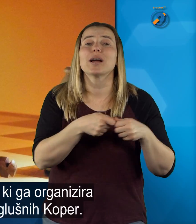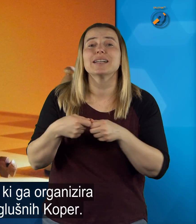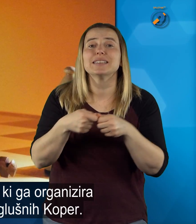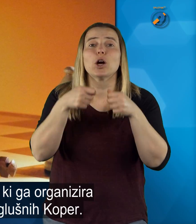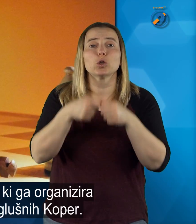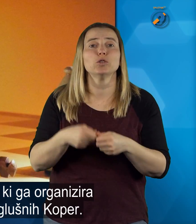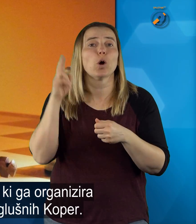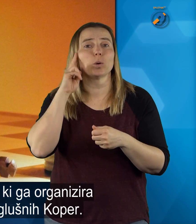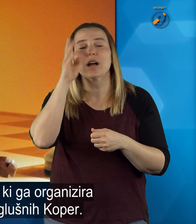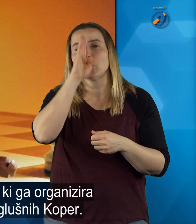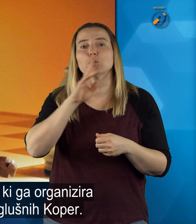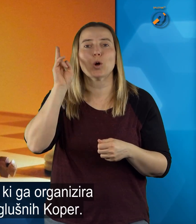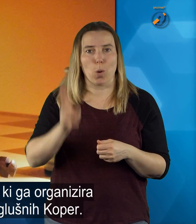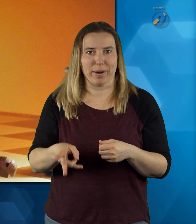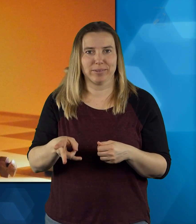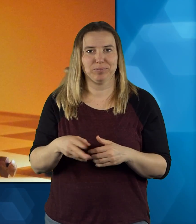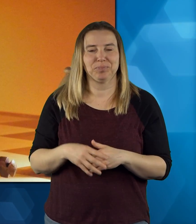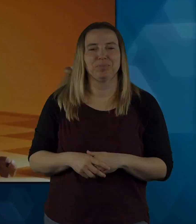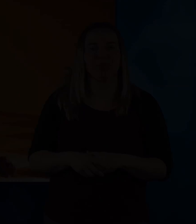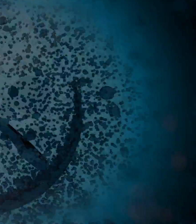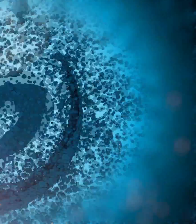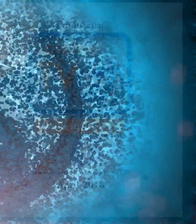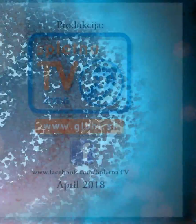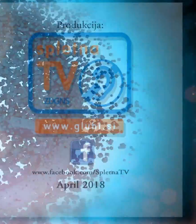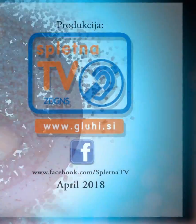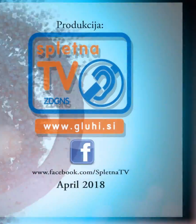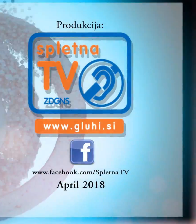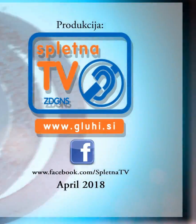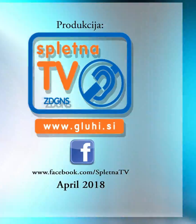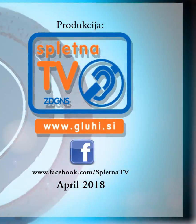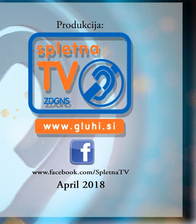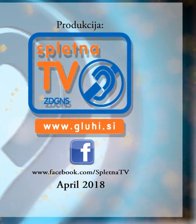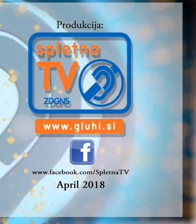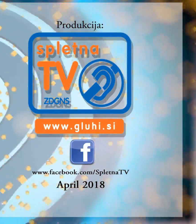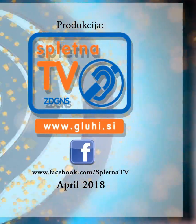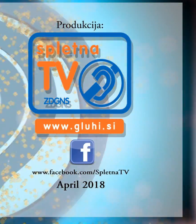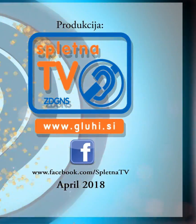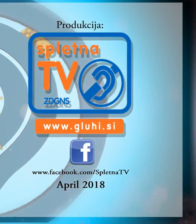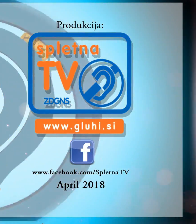Društvo gluhih in naglušnih Koper.